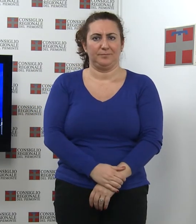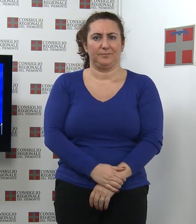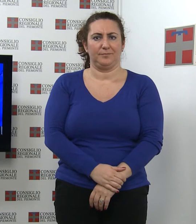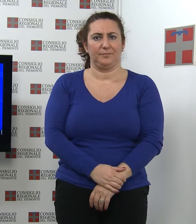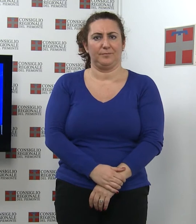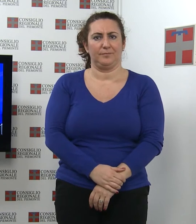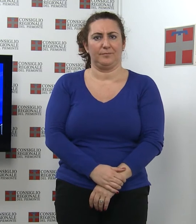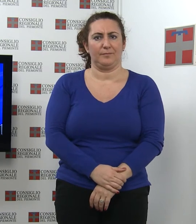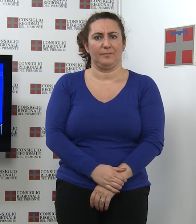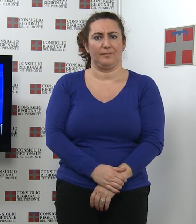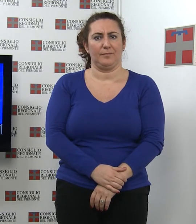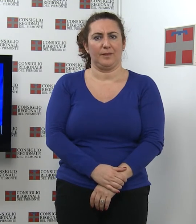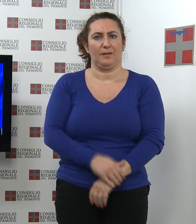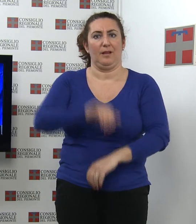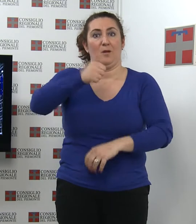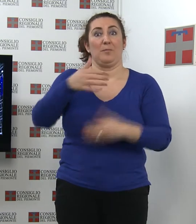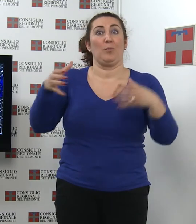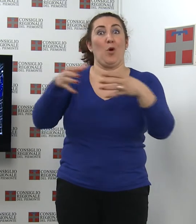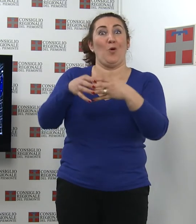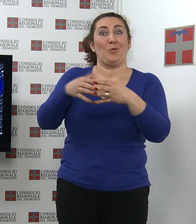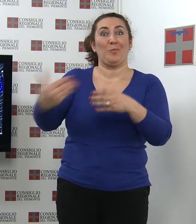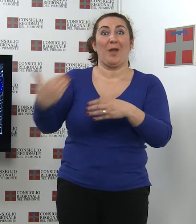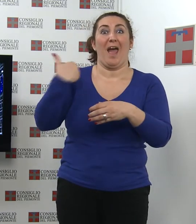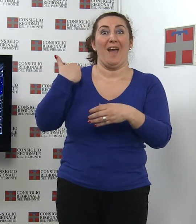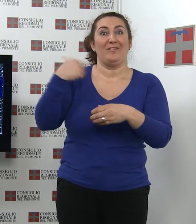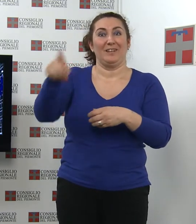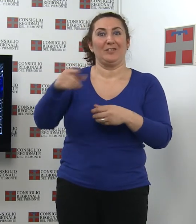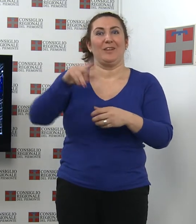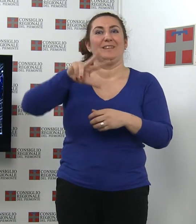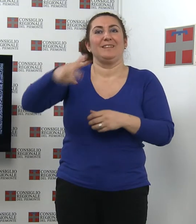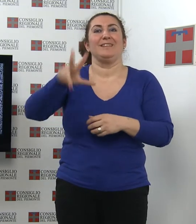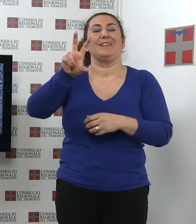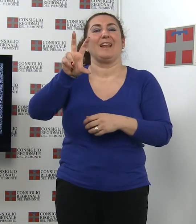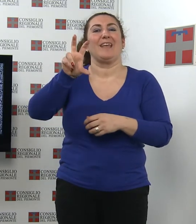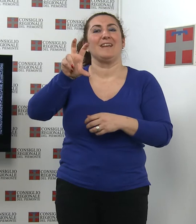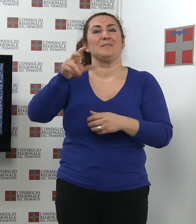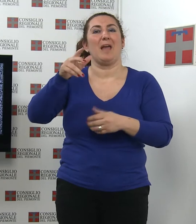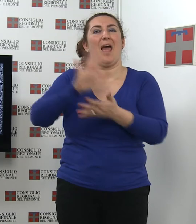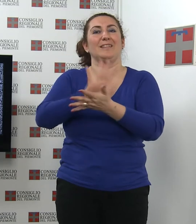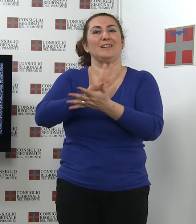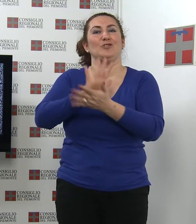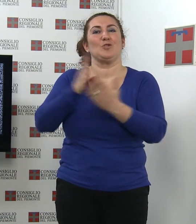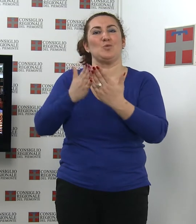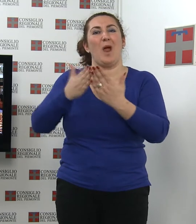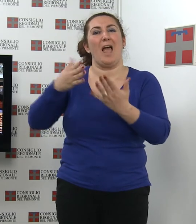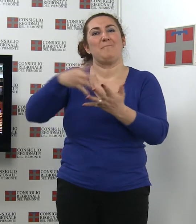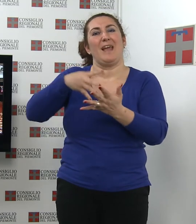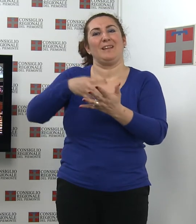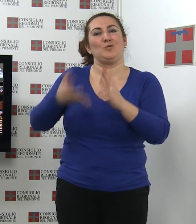Viaggio studio del primo gruppo di vincitori della 30ª edizione del concorso per le scuole medie superiori Diventiamo cittadini europei,